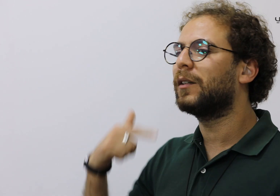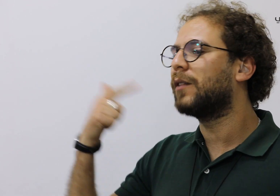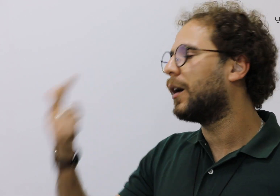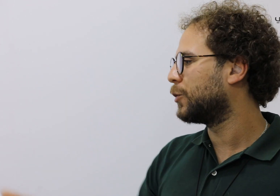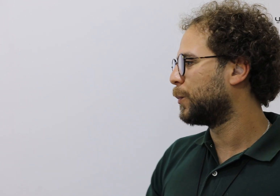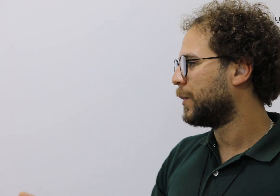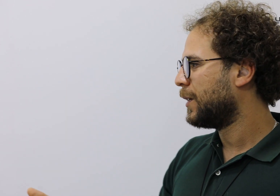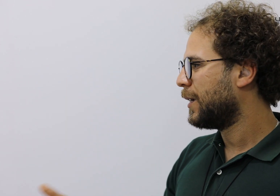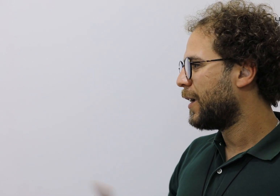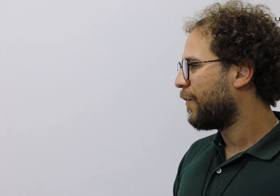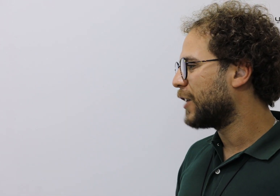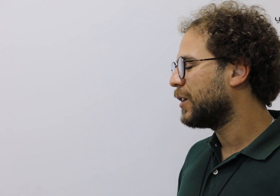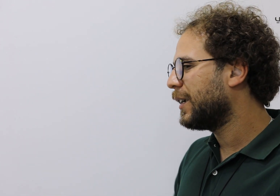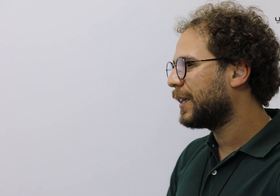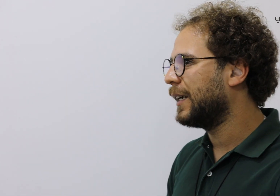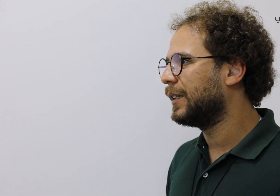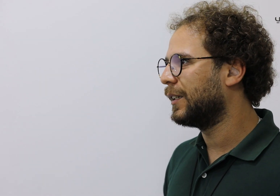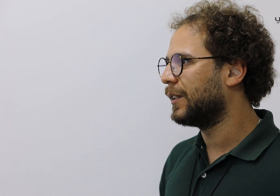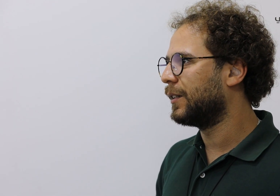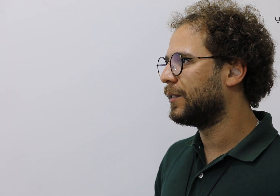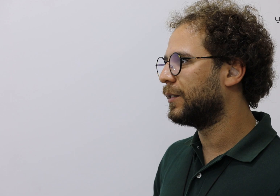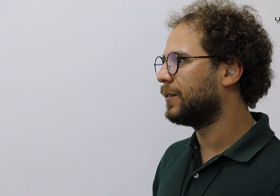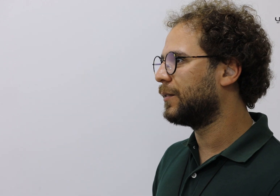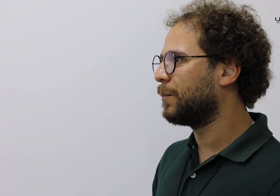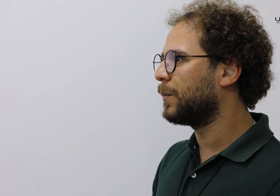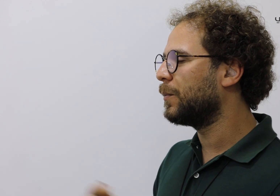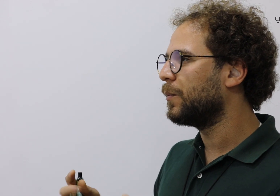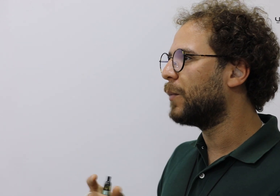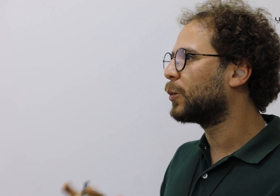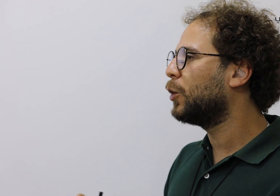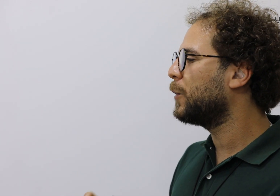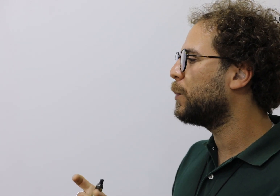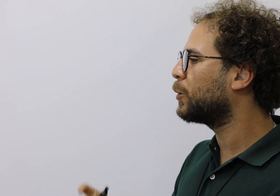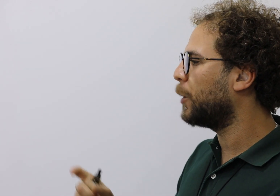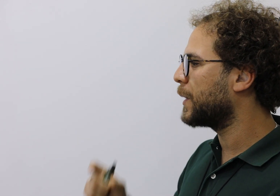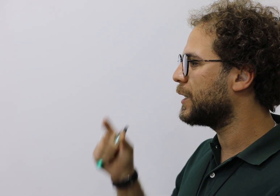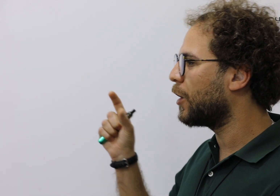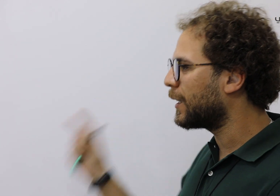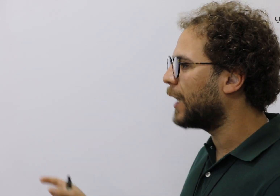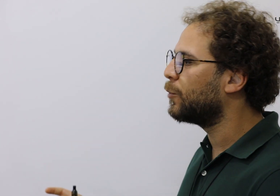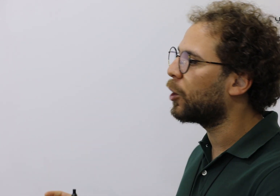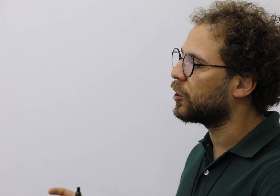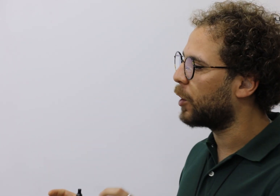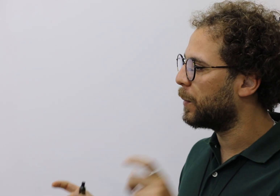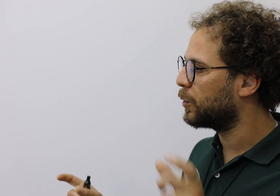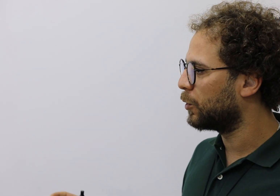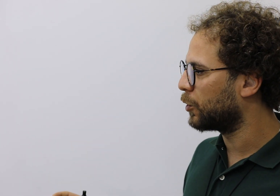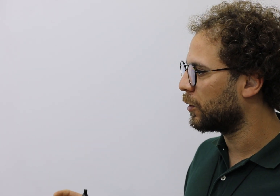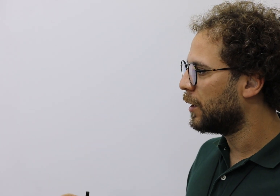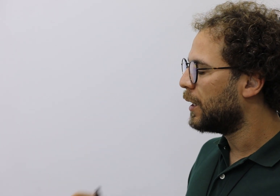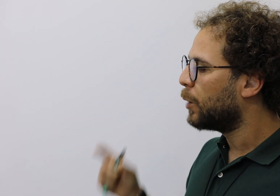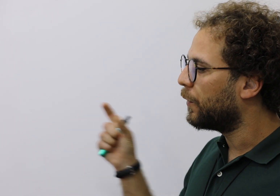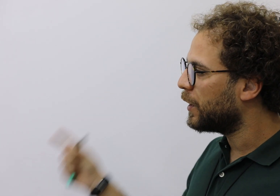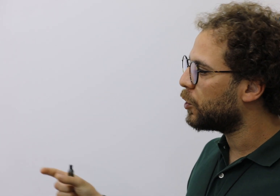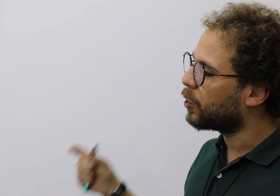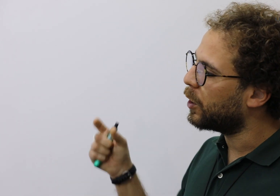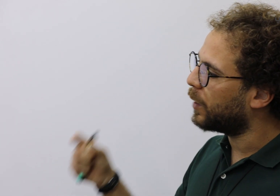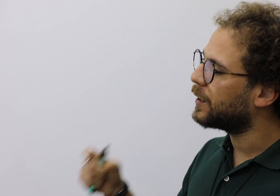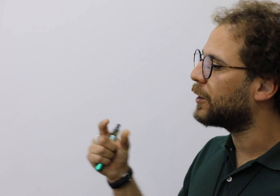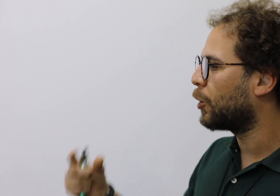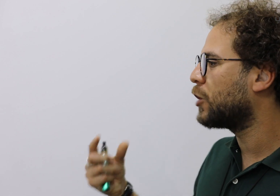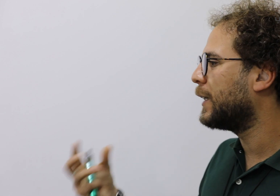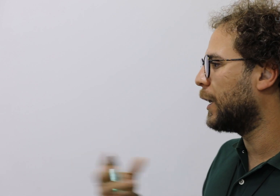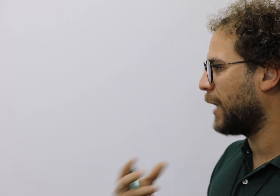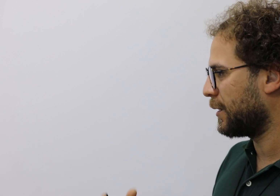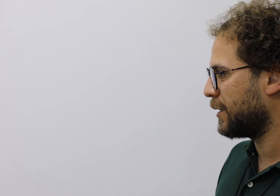نفهم نقط التخاطب. فعشان هيك يعني موضوع مش موضوع بس انه عندنا ناخد ان شاء الله موضوع النقط. والفيديو كول